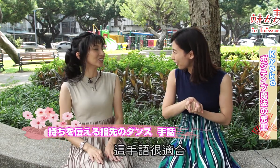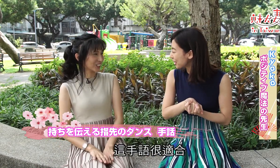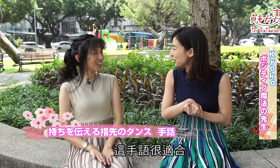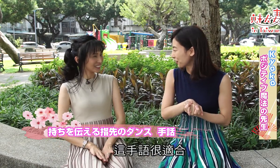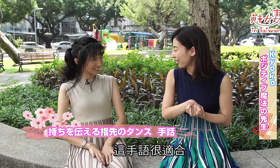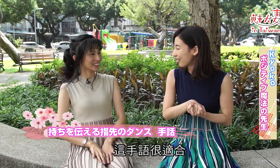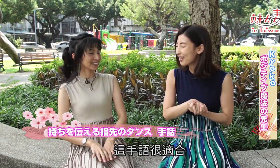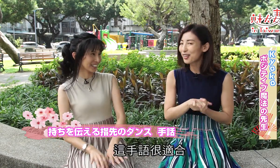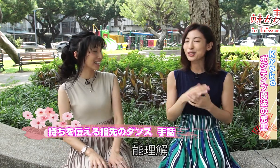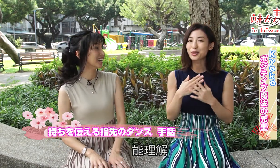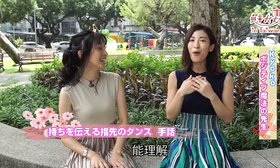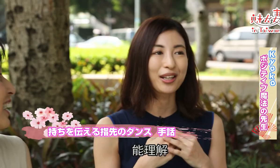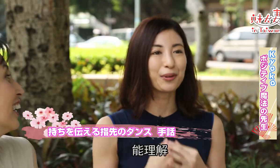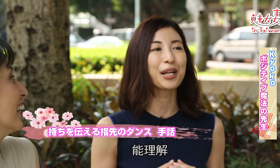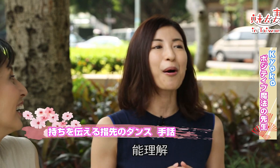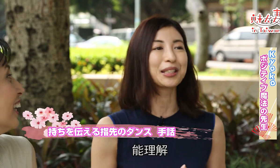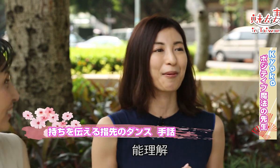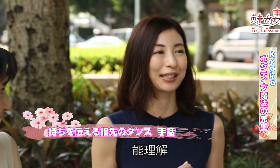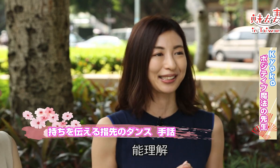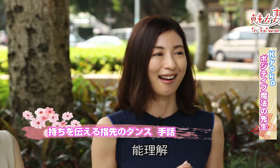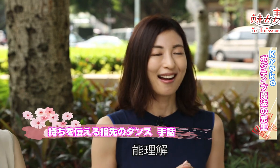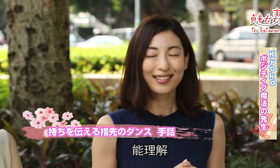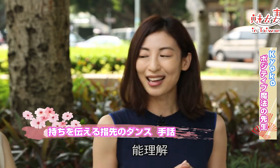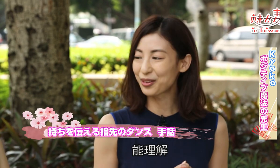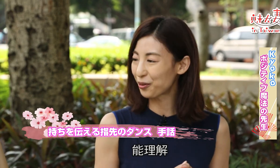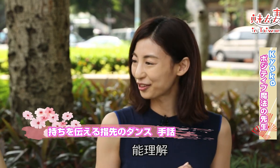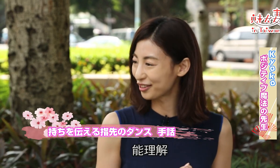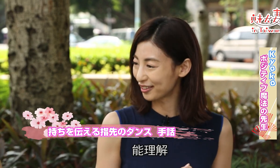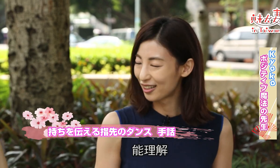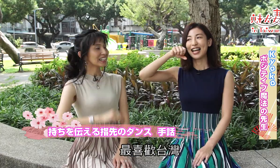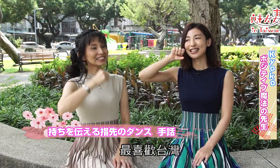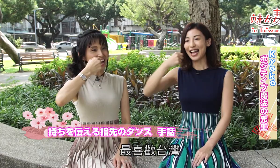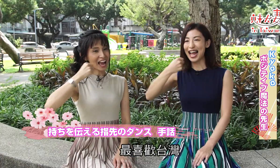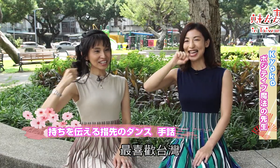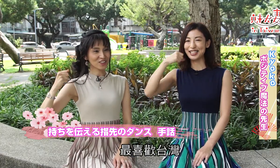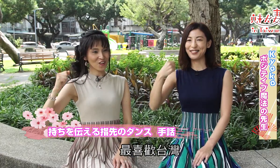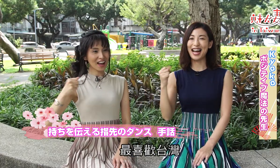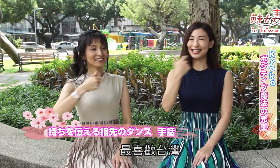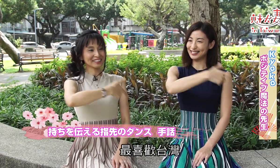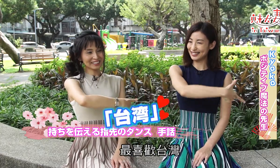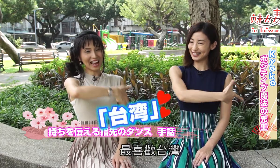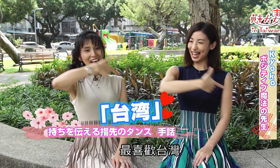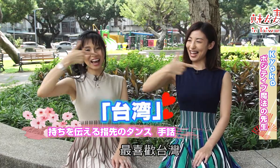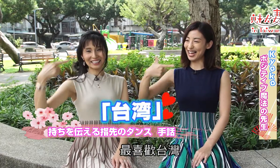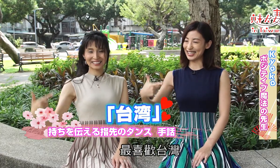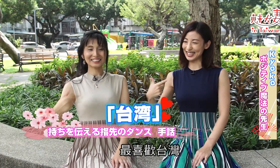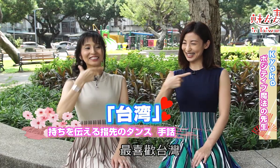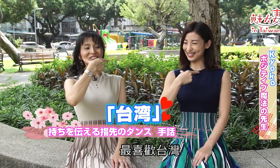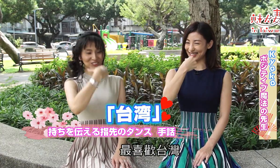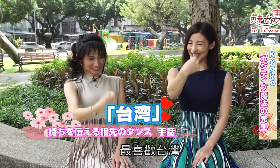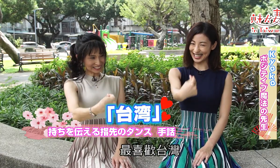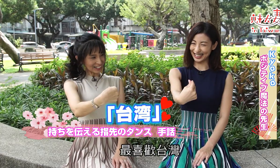ですよね。 そうですね、 なんかすごい腑に落ちました。 腑に落ちますよね、 納得、うん、 台湾大好き、 あ、完